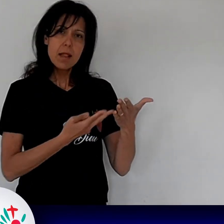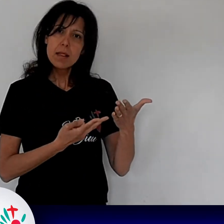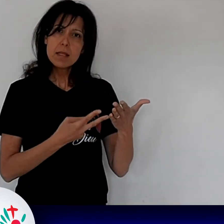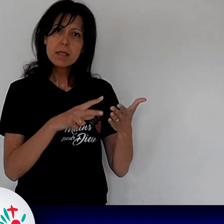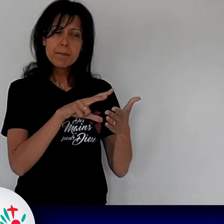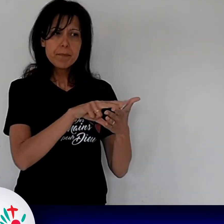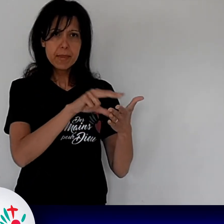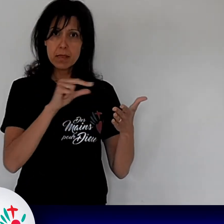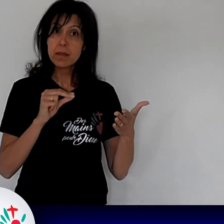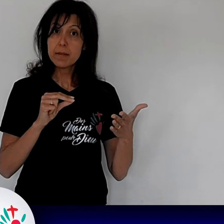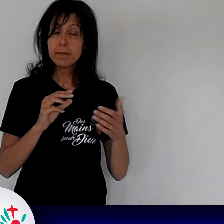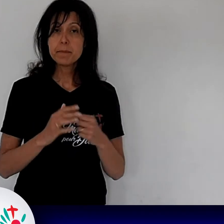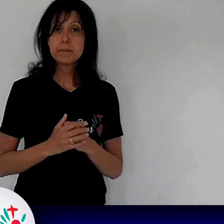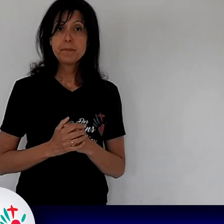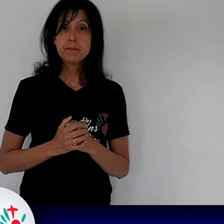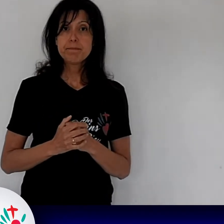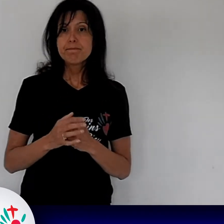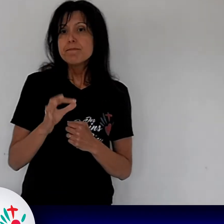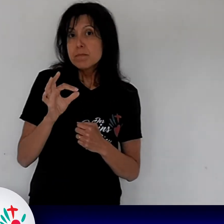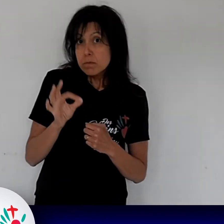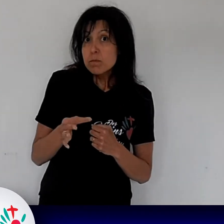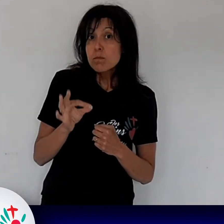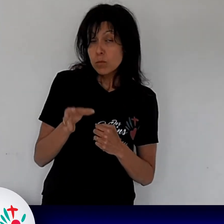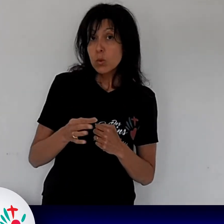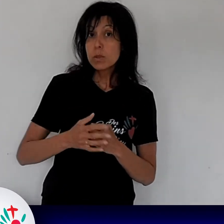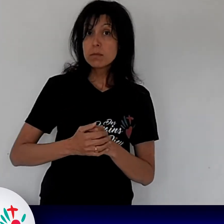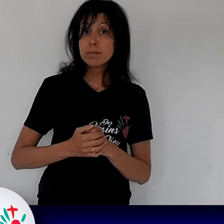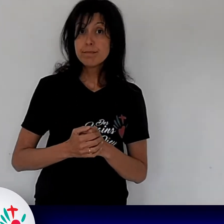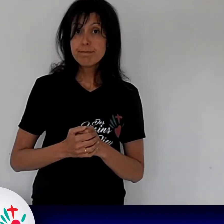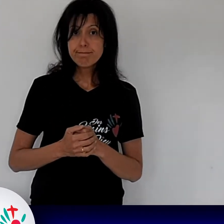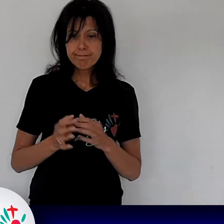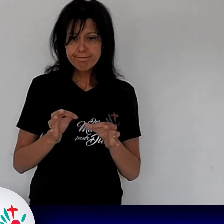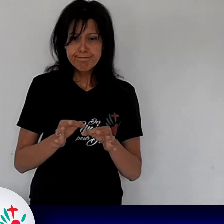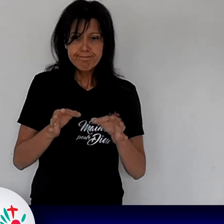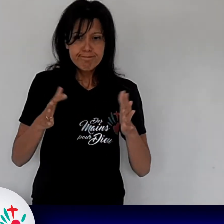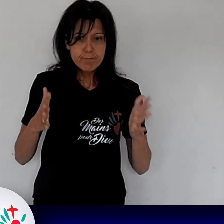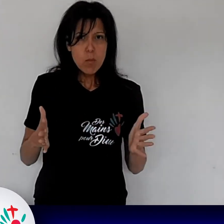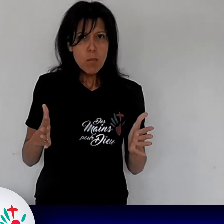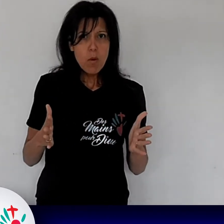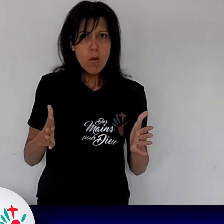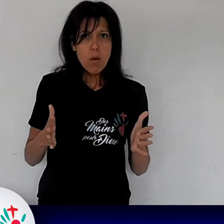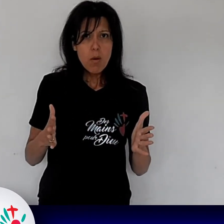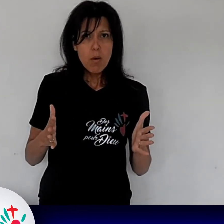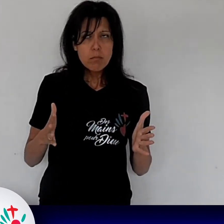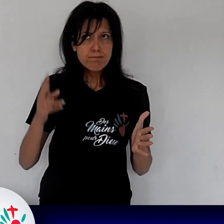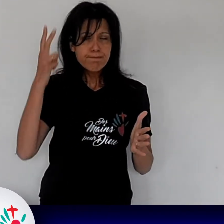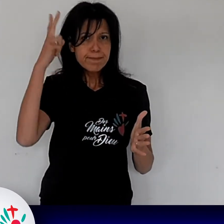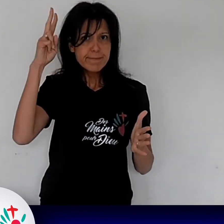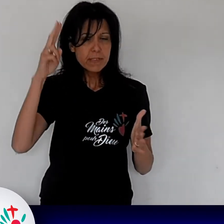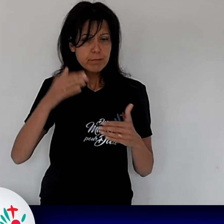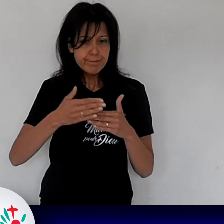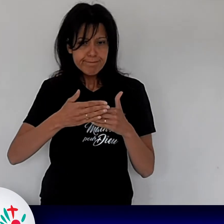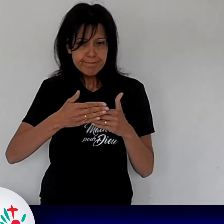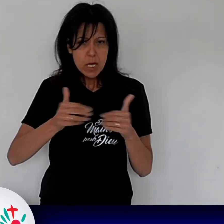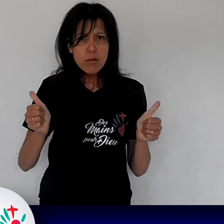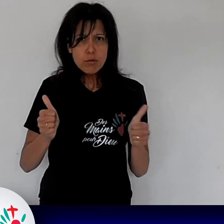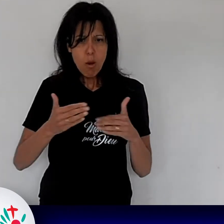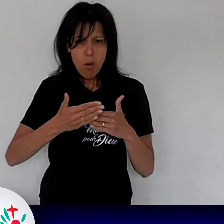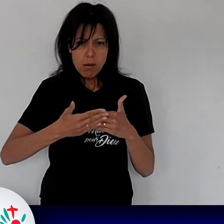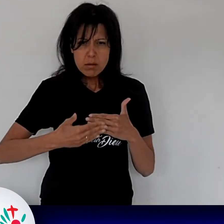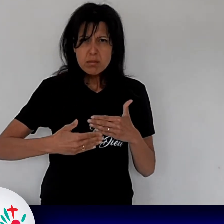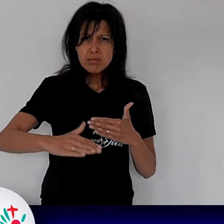nous pouvons, à un moment donné de notre vie, vivre des temps d'oppression,